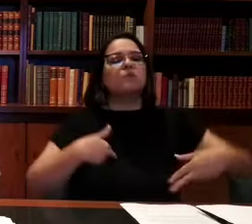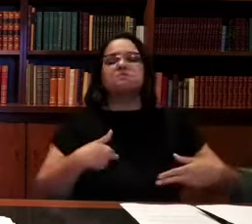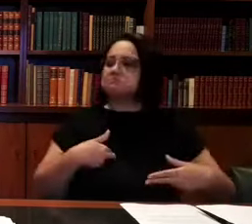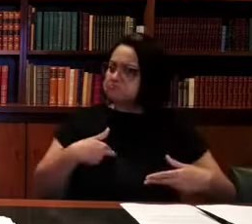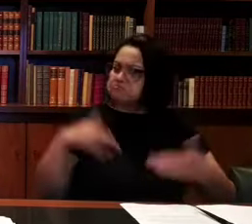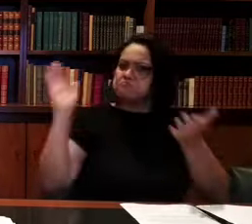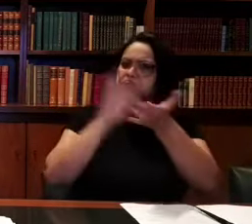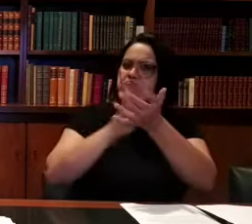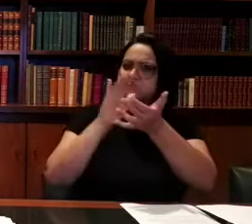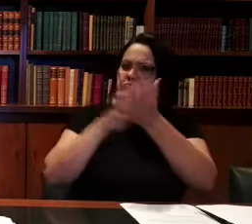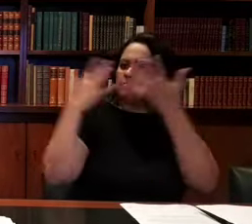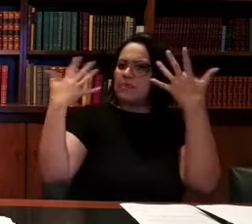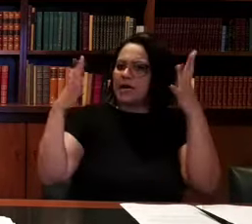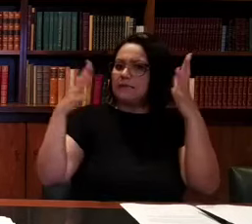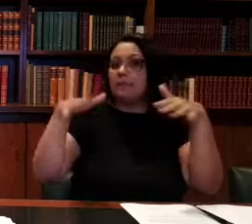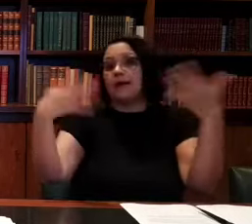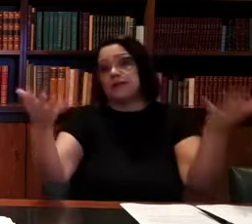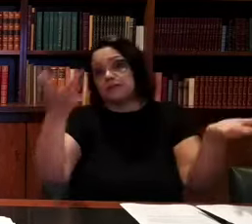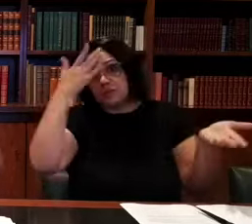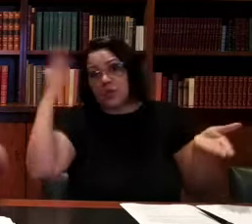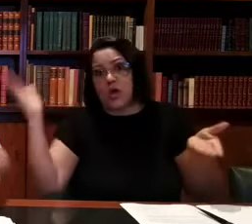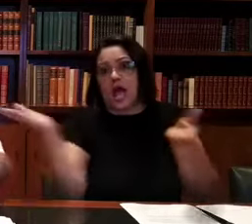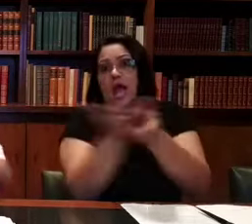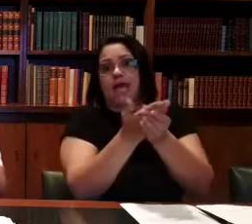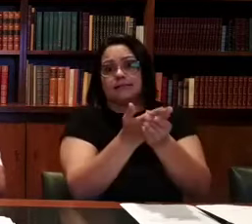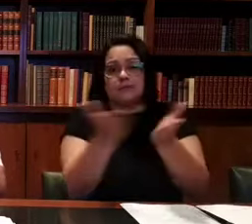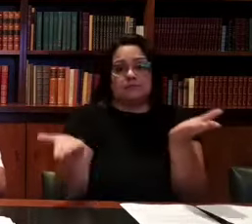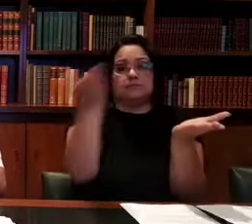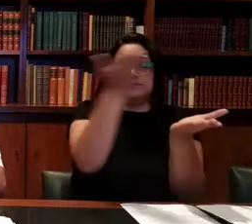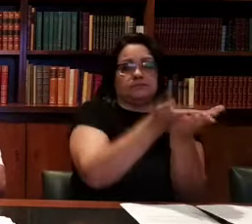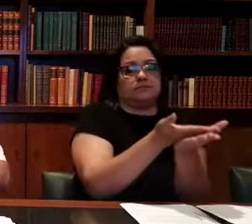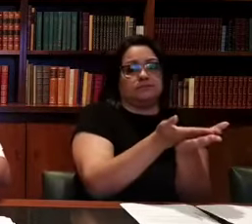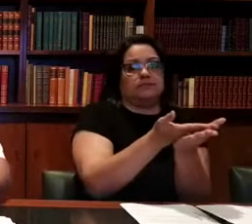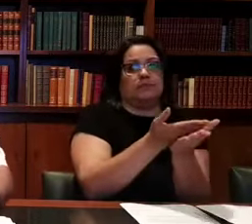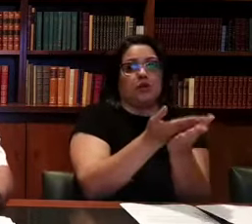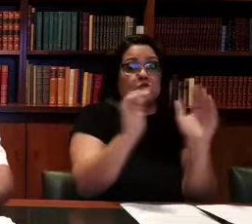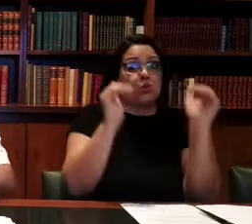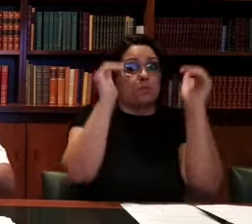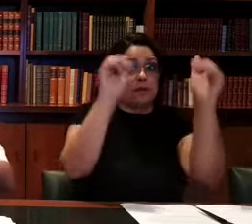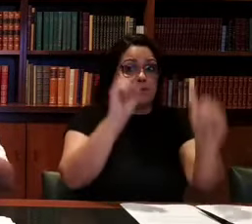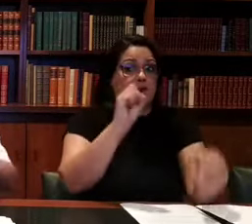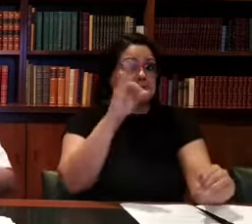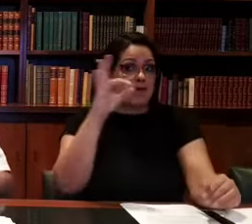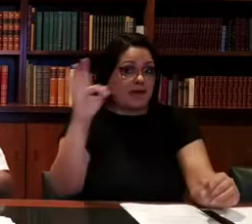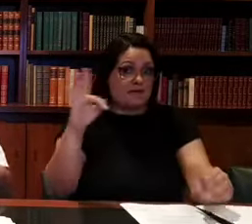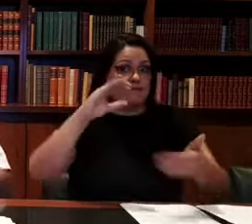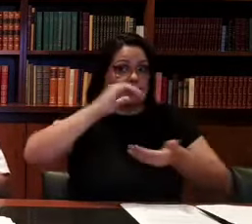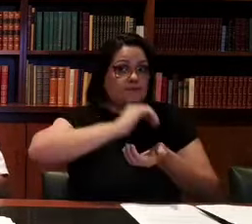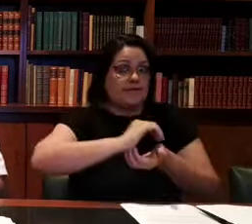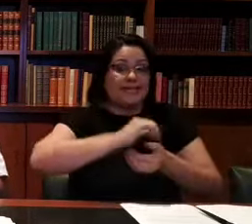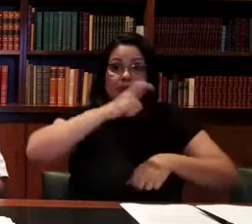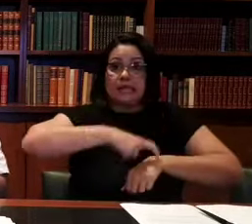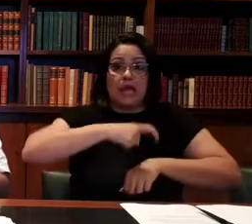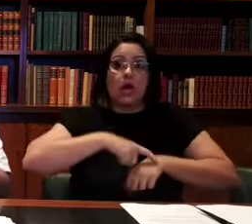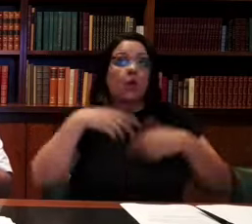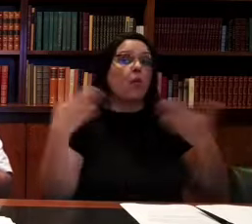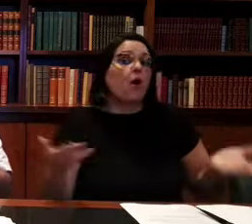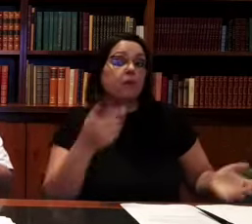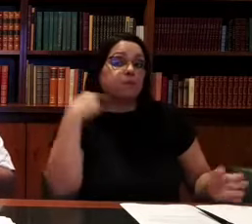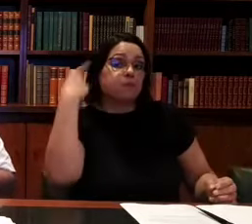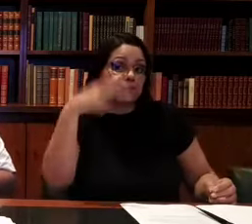bem mais alguém entrou com uma ação direta aqui personalidade foi para o Supremo Oi e da hora ali quando tem as ações o advogado-geral da União